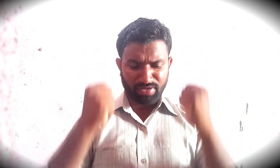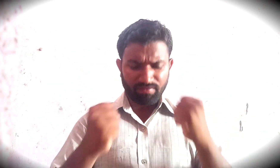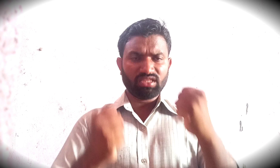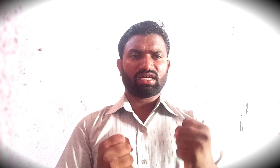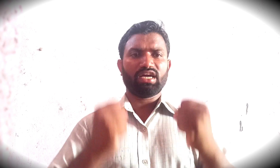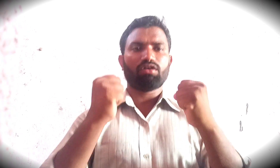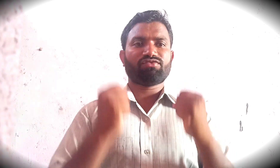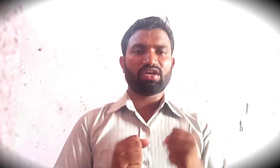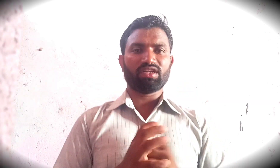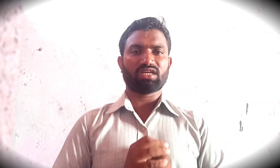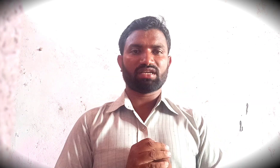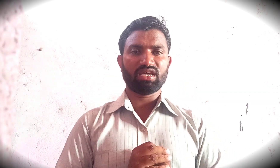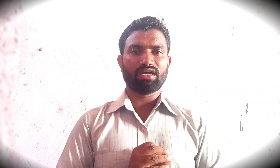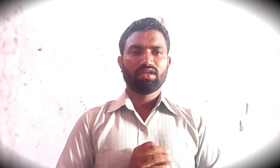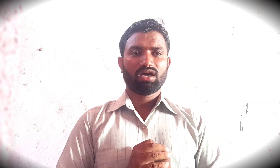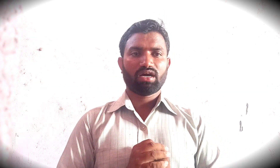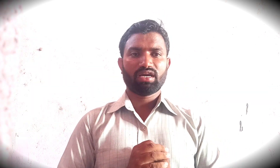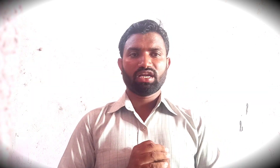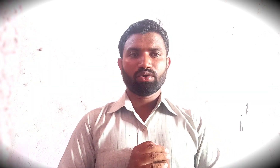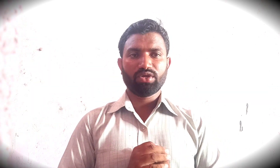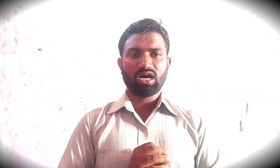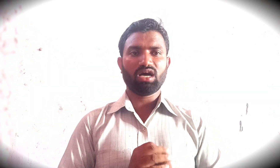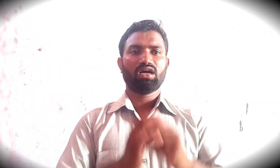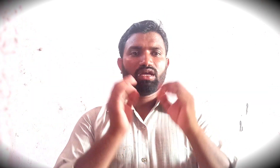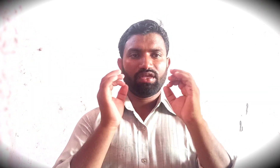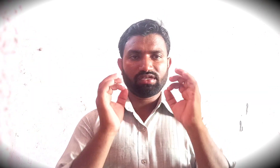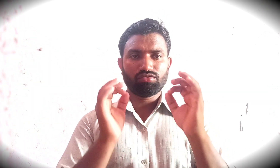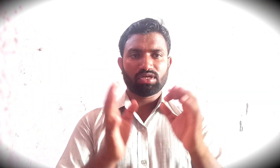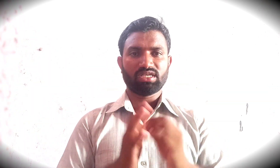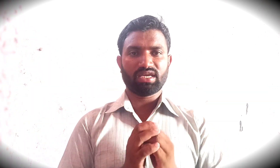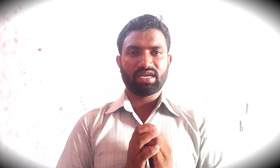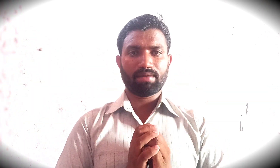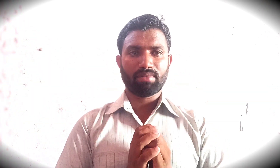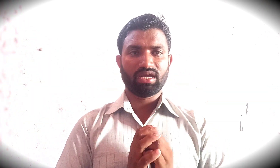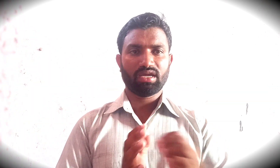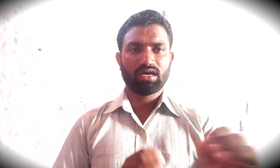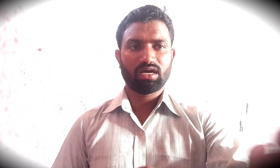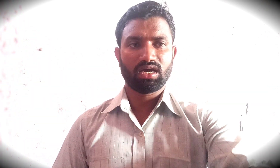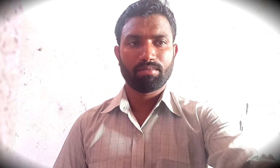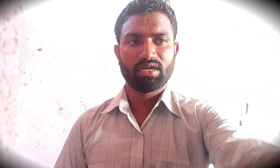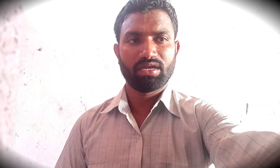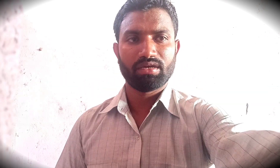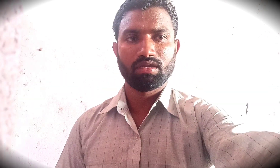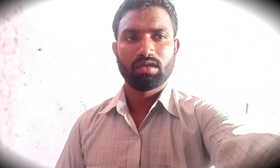फलवंत करे और जयवंत कर दे। हालेलुया, यीशु मसीह के नाम में, आमीन।